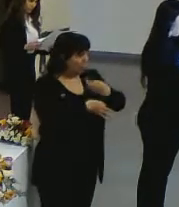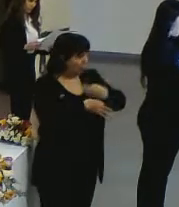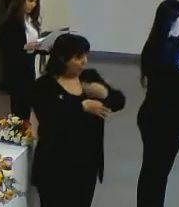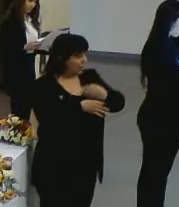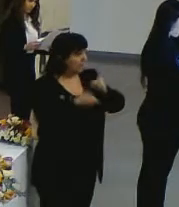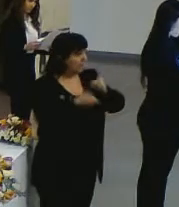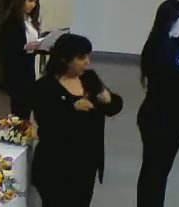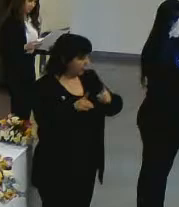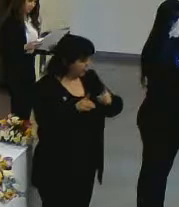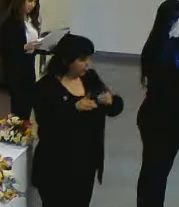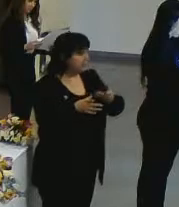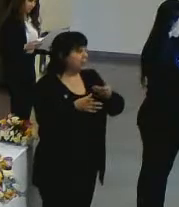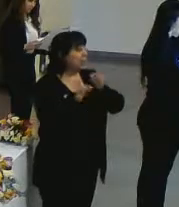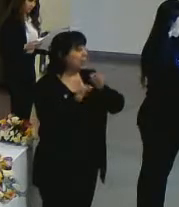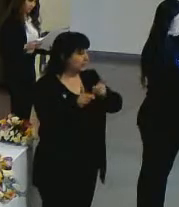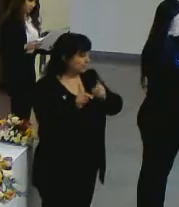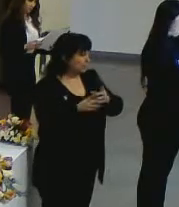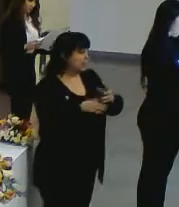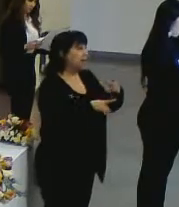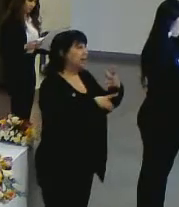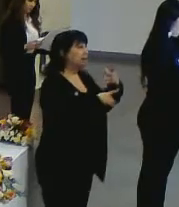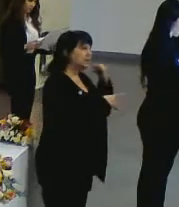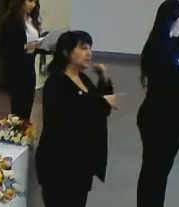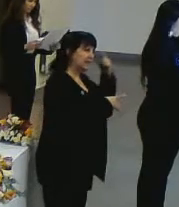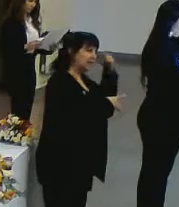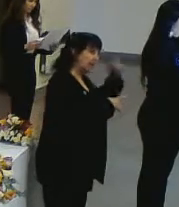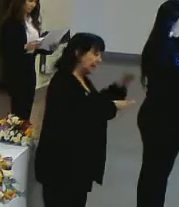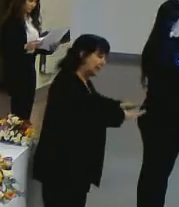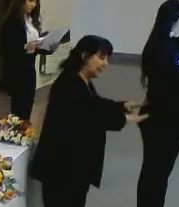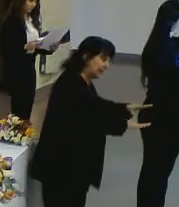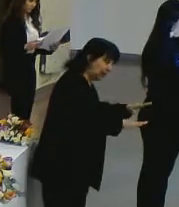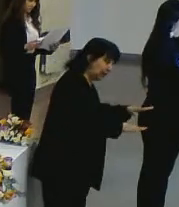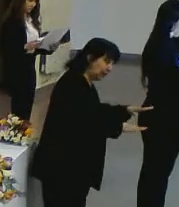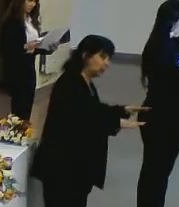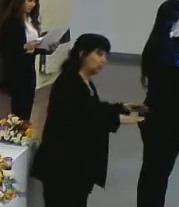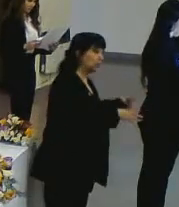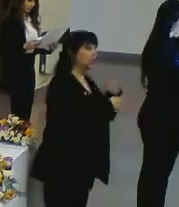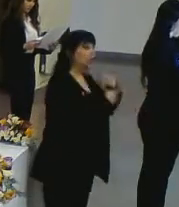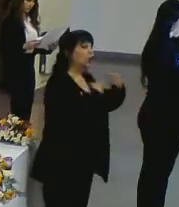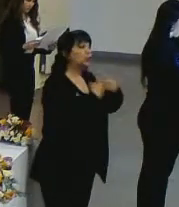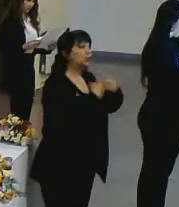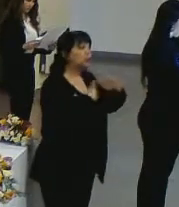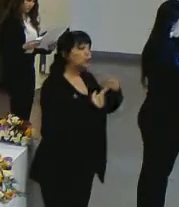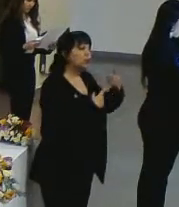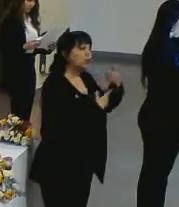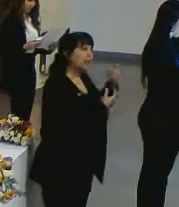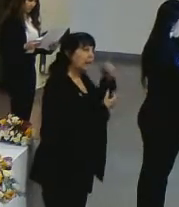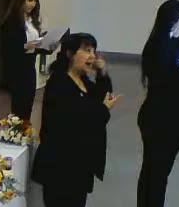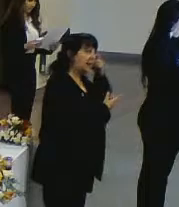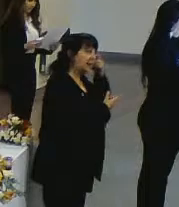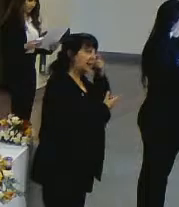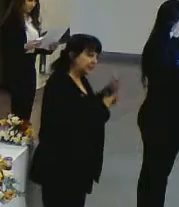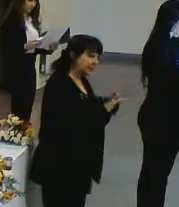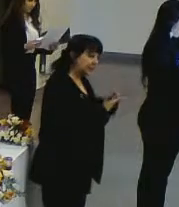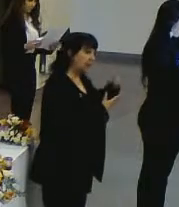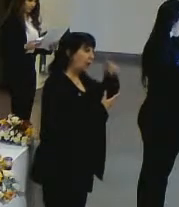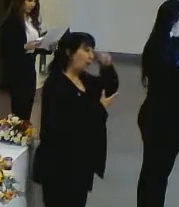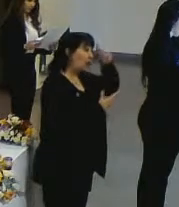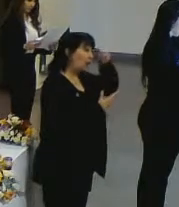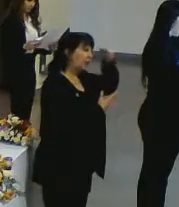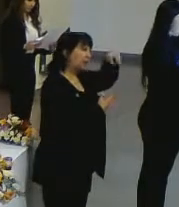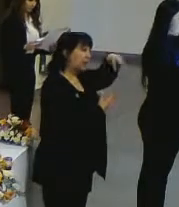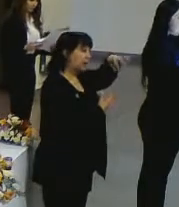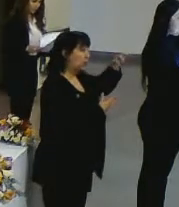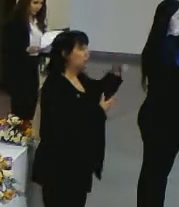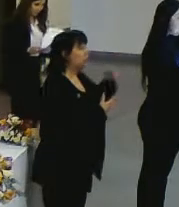desempeña como médica pediatra, psiquiatra infantil y coordinadora del consultorio de trastornos de aprendizaje, Hospital